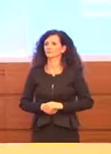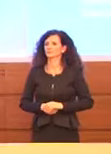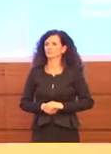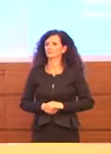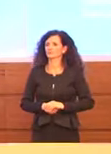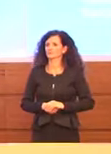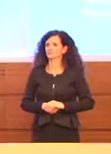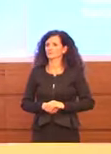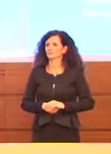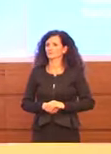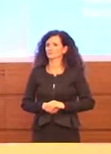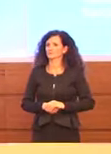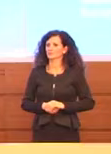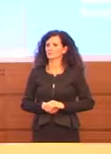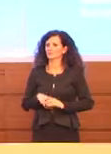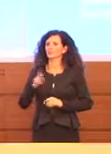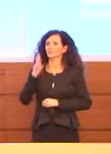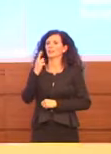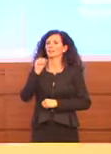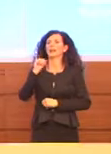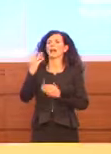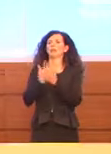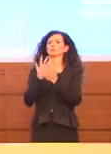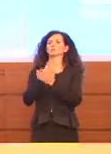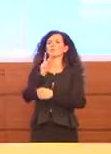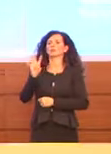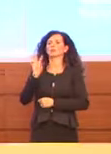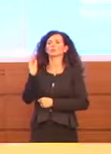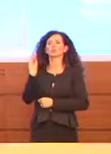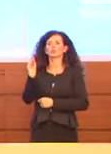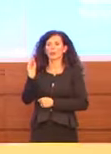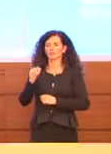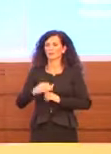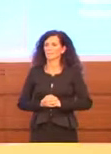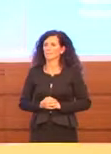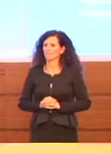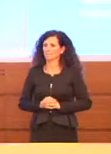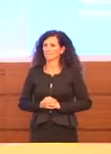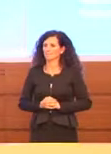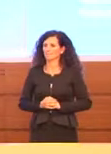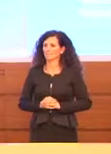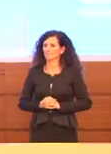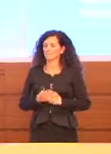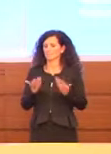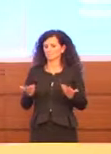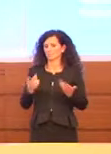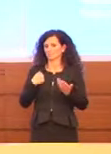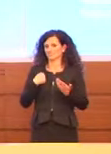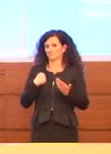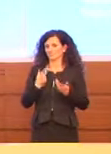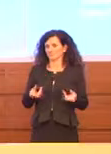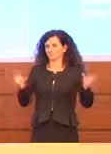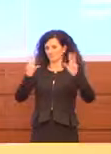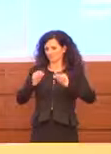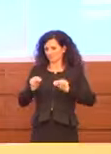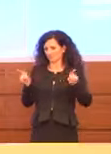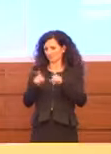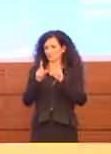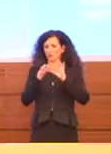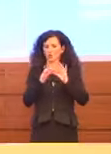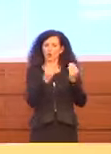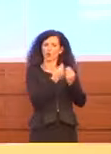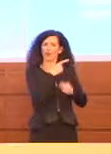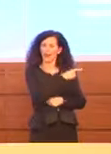sarà angela caponnetto rainews24 io rinnovo anche come il mio collega